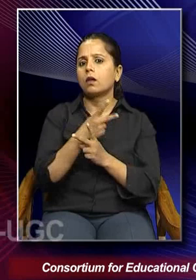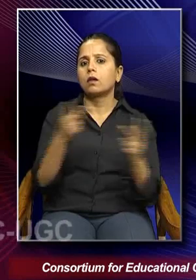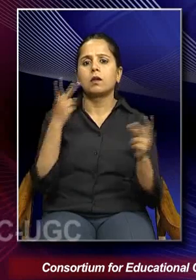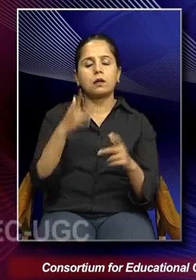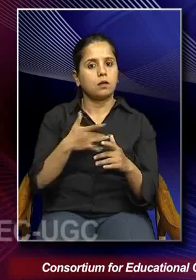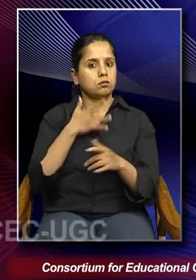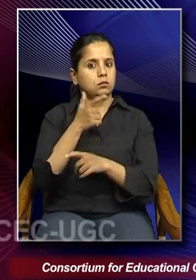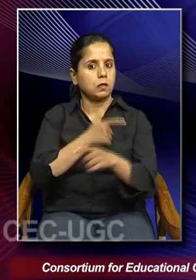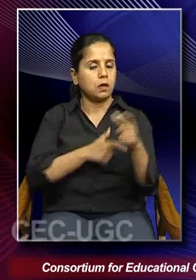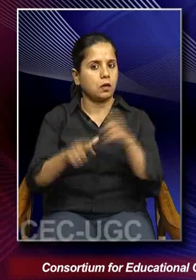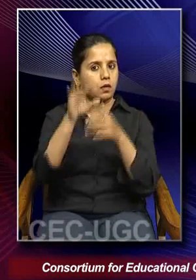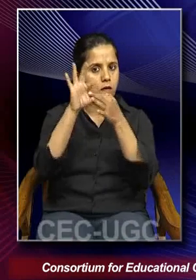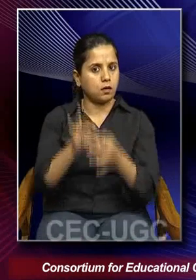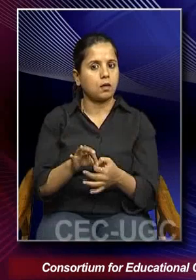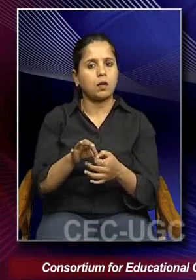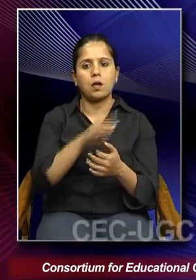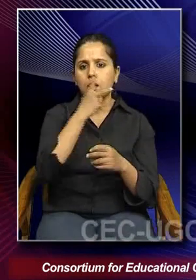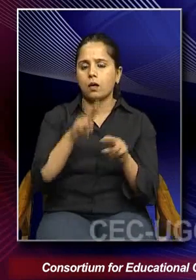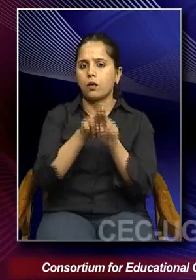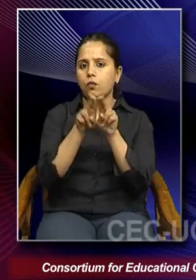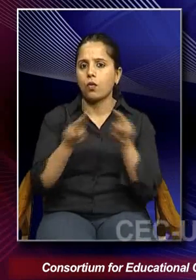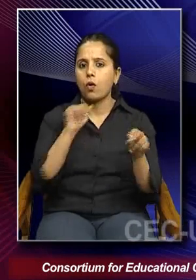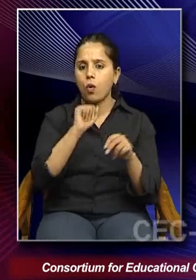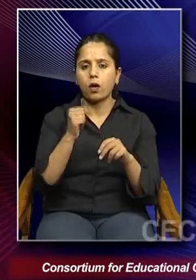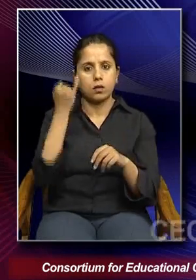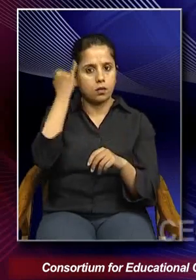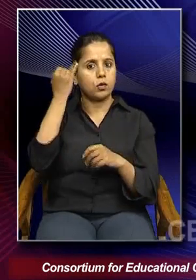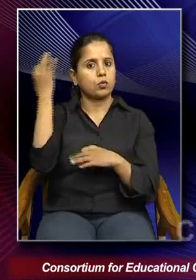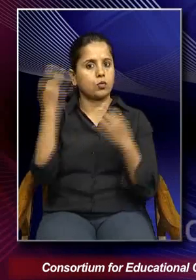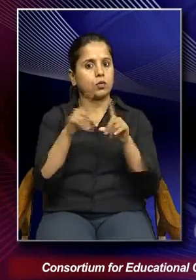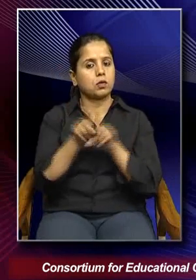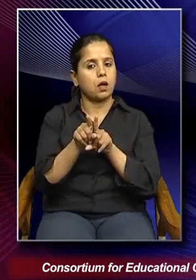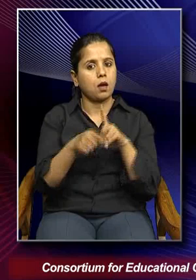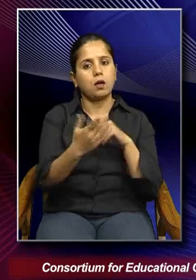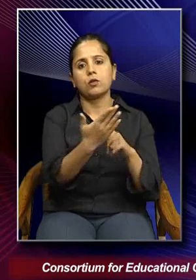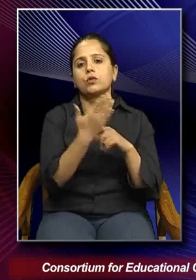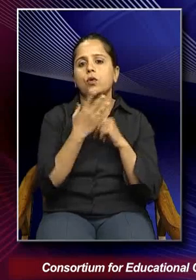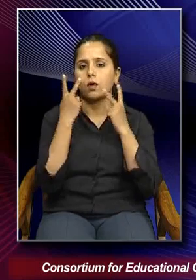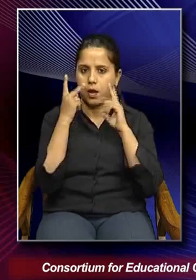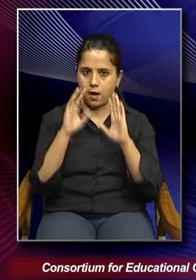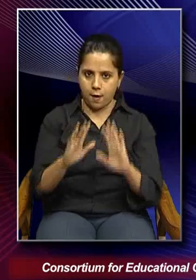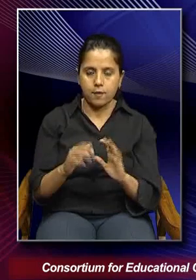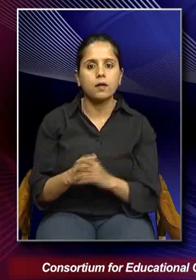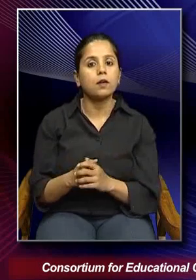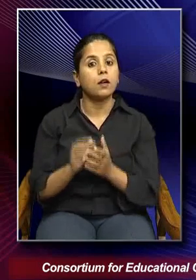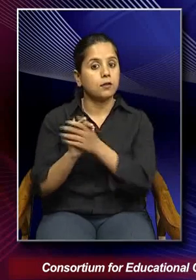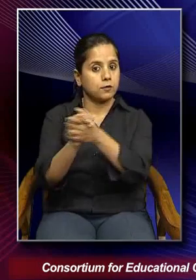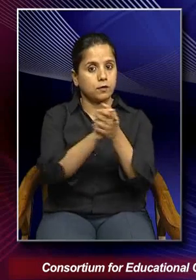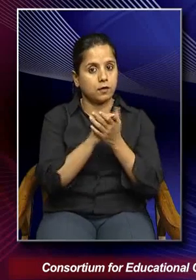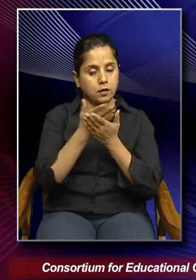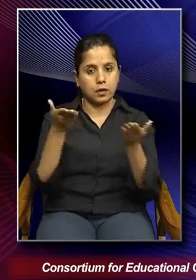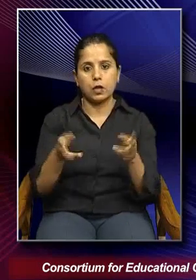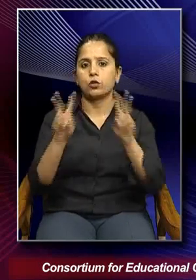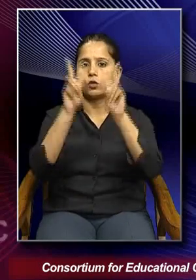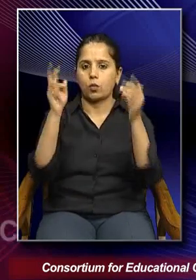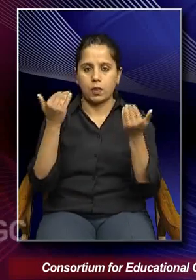से संपन्न रचनाकार के रूप में हमारे सामने आते हैं मित्रों इस